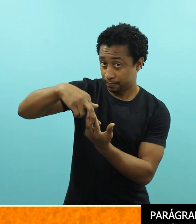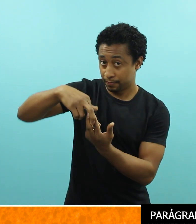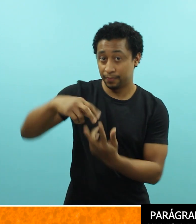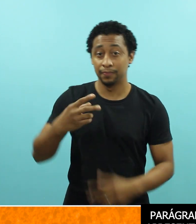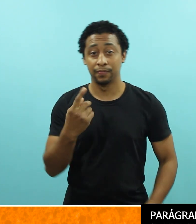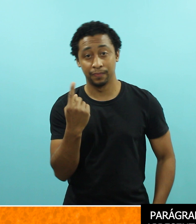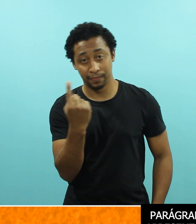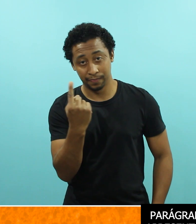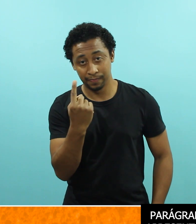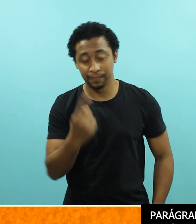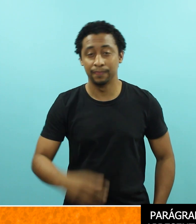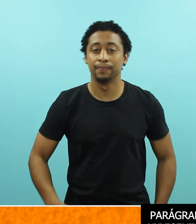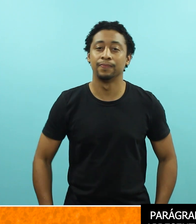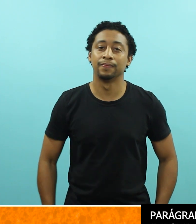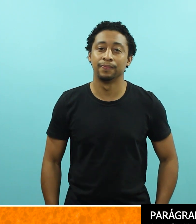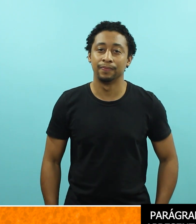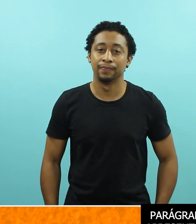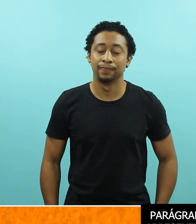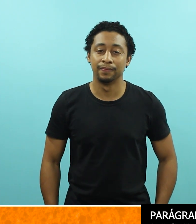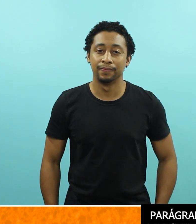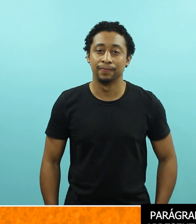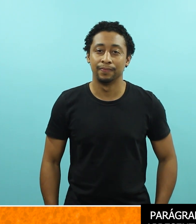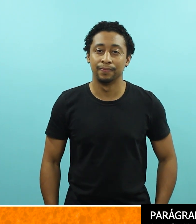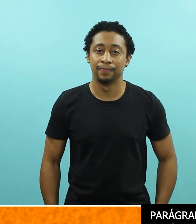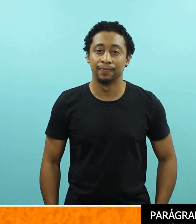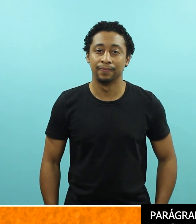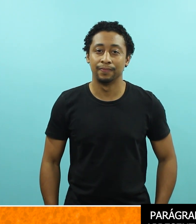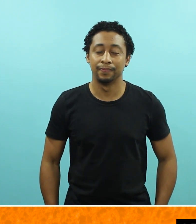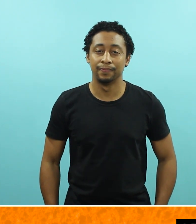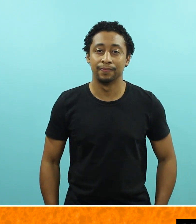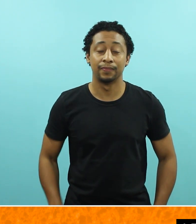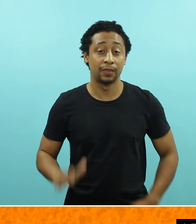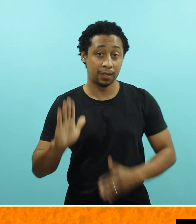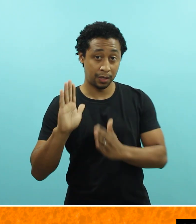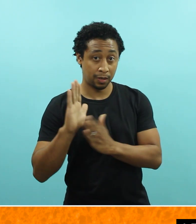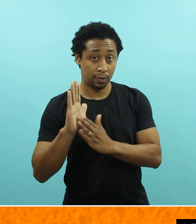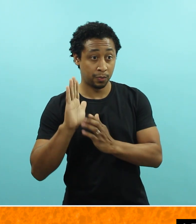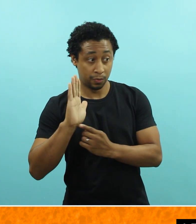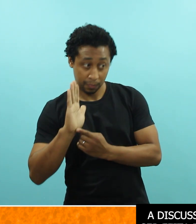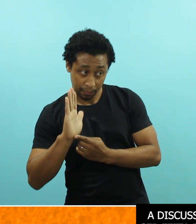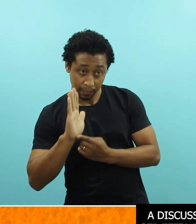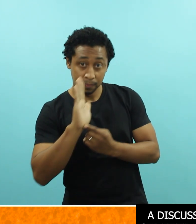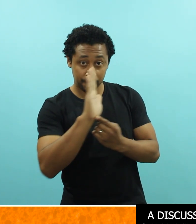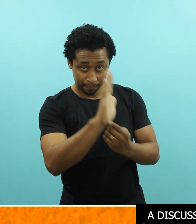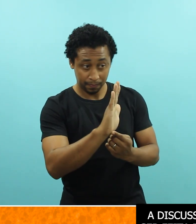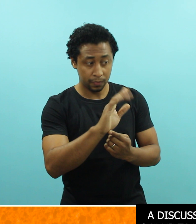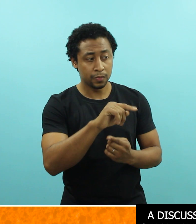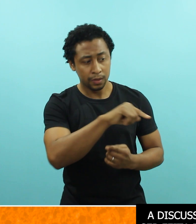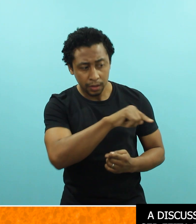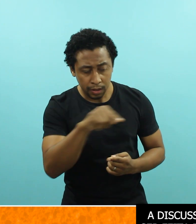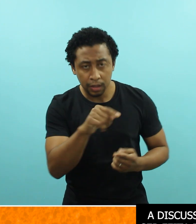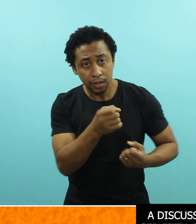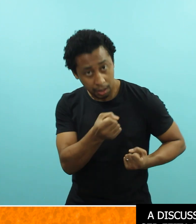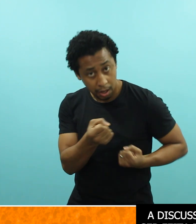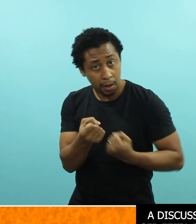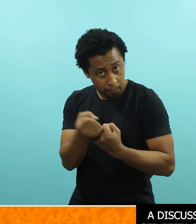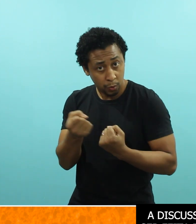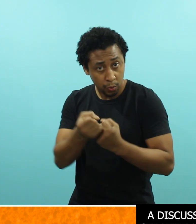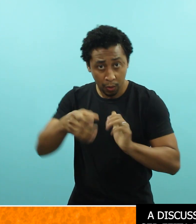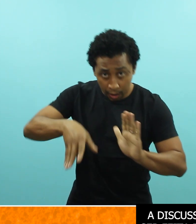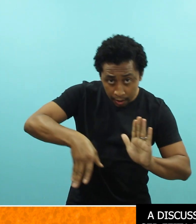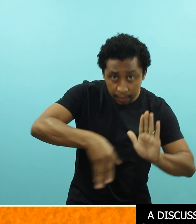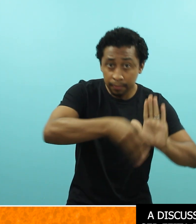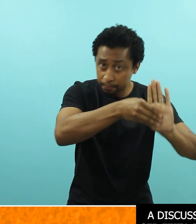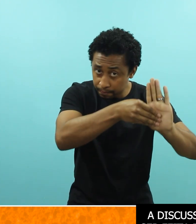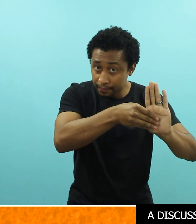Parágrafo 1º. Apresentada e apoiada a emenda, a discussão passará a ser